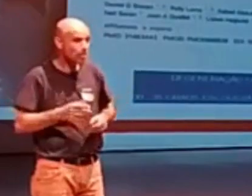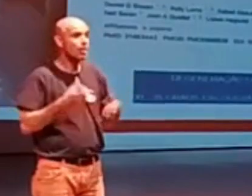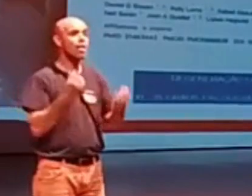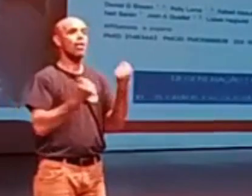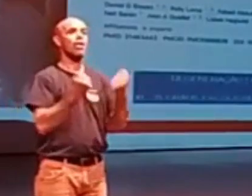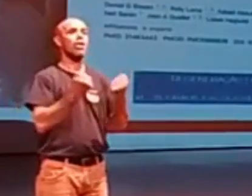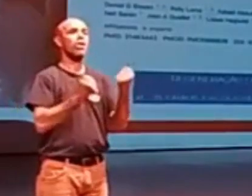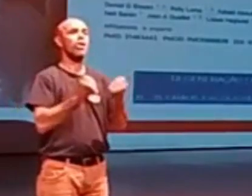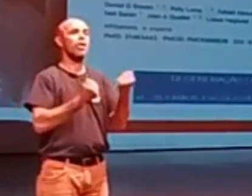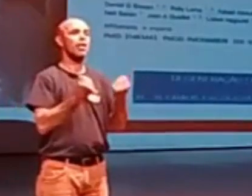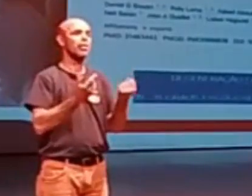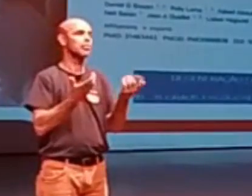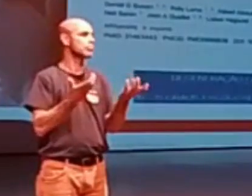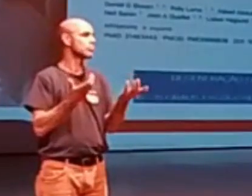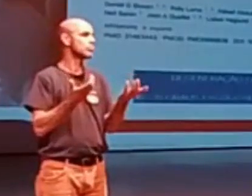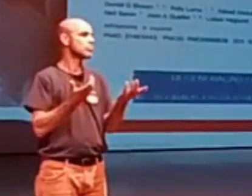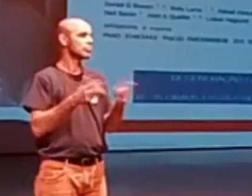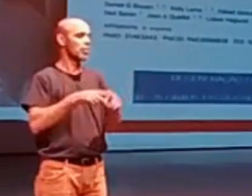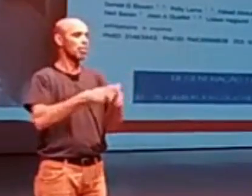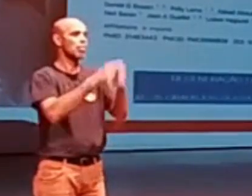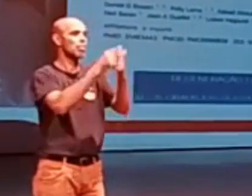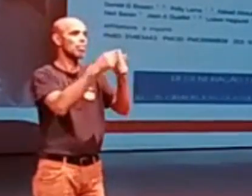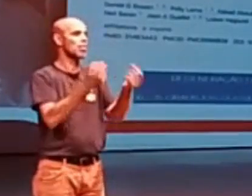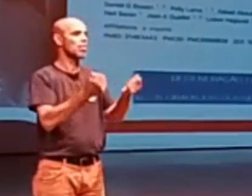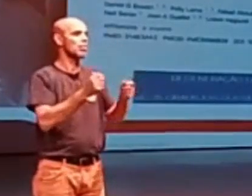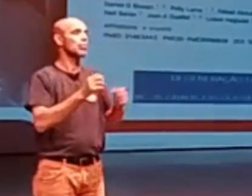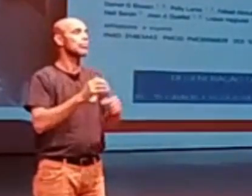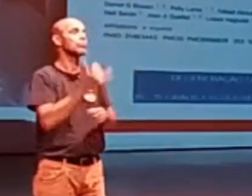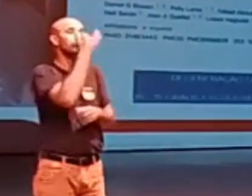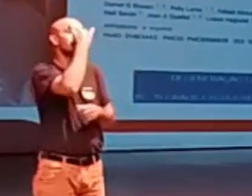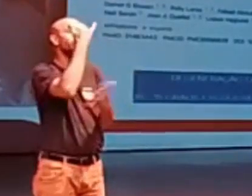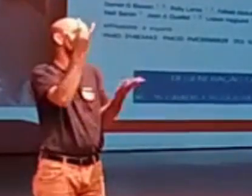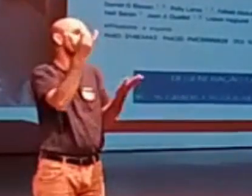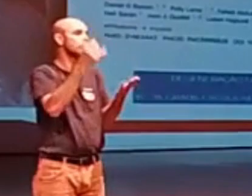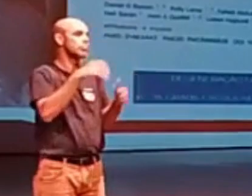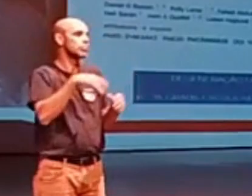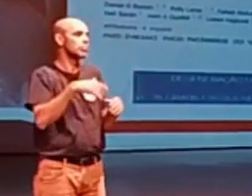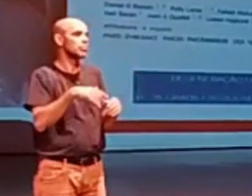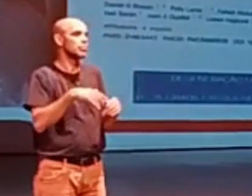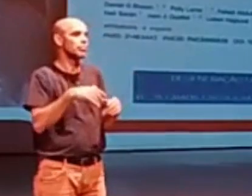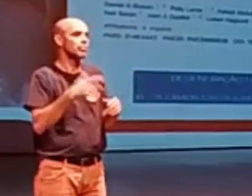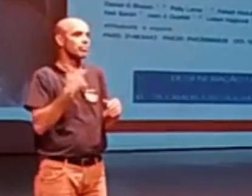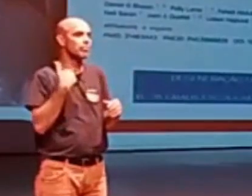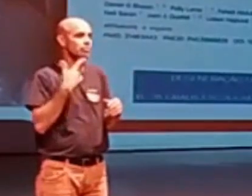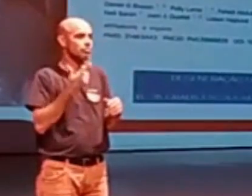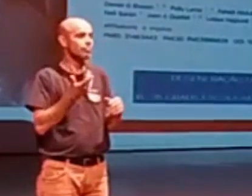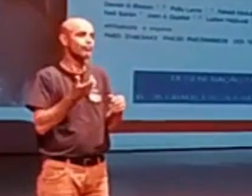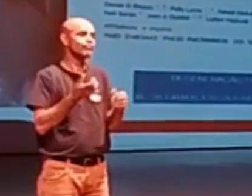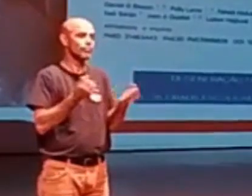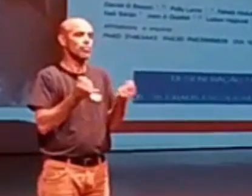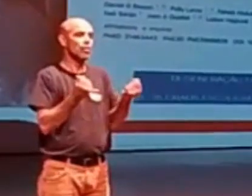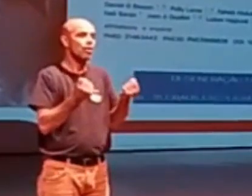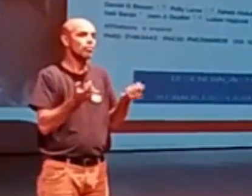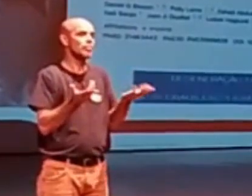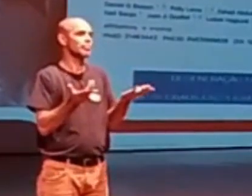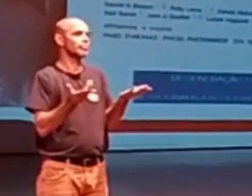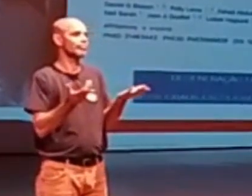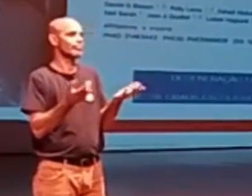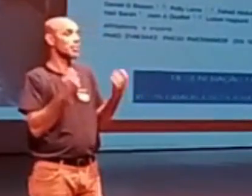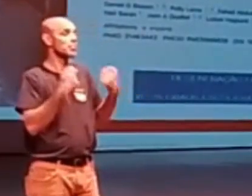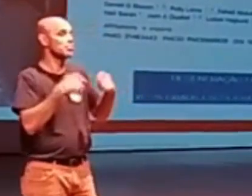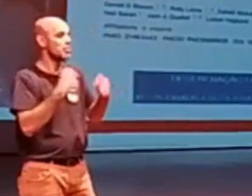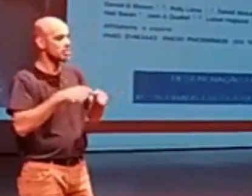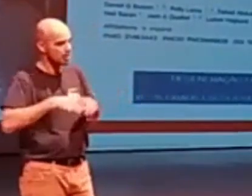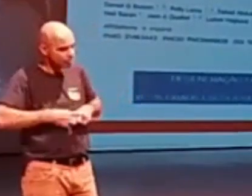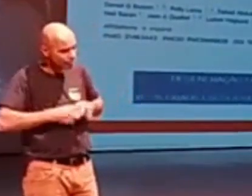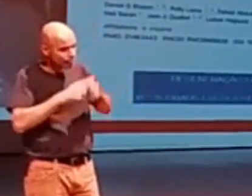mil quilômetros, experimenta fazer a manutenção para ver o que vai acontecer. Fez a manutenção, andou 500 mil quilômetros, ele tem o desgaste dele. Então já fica o